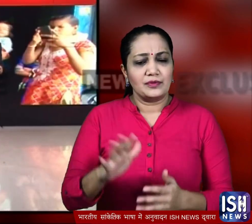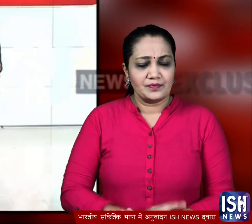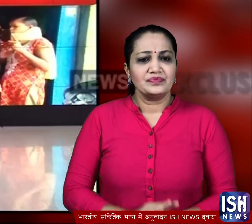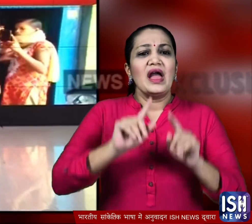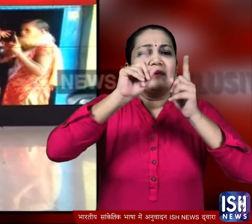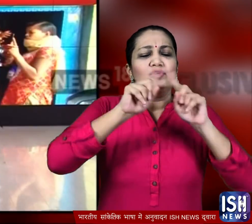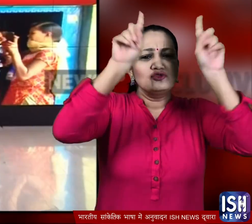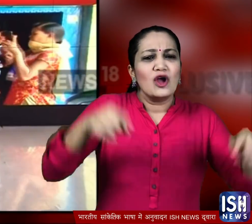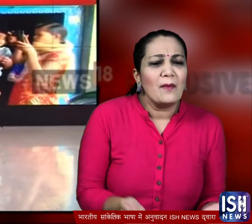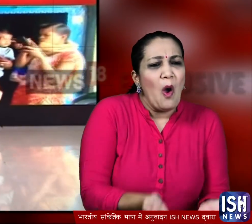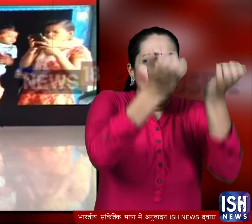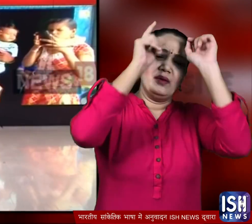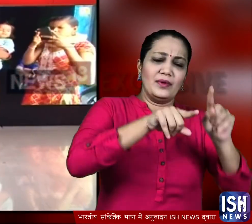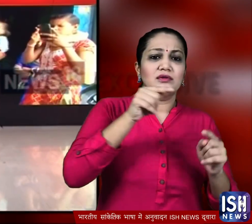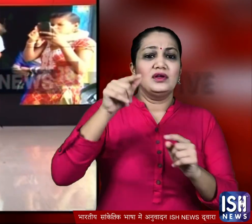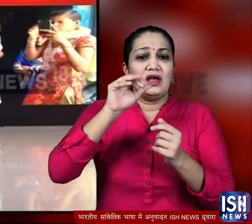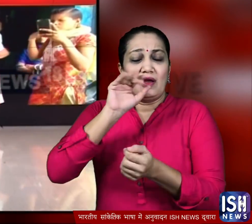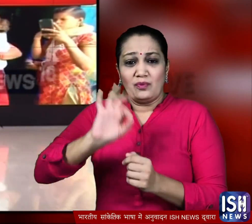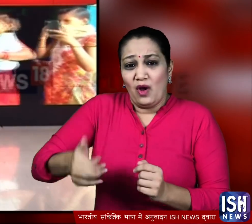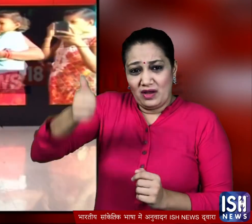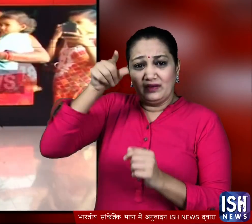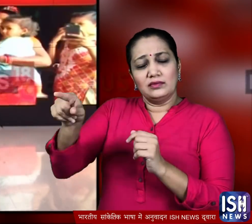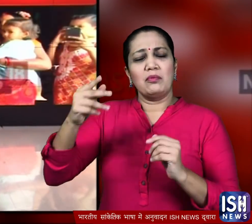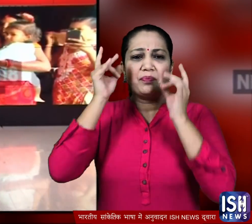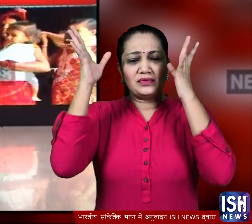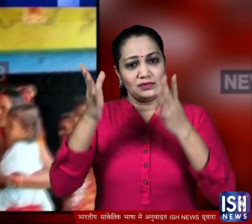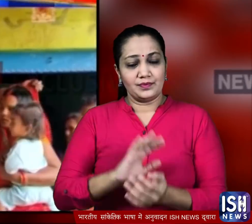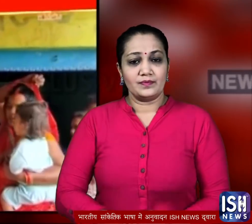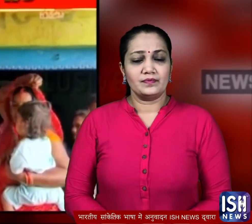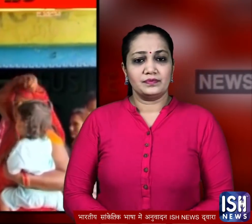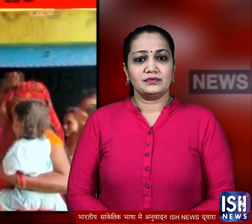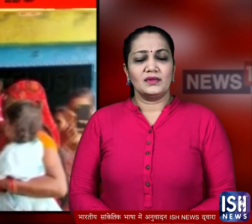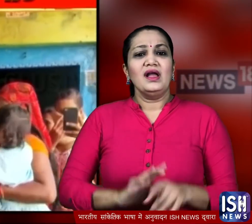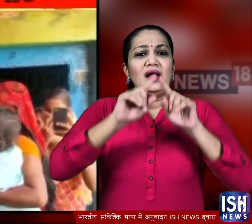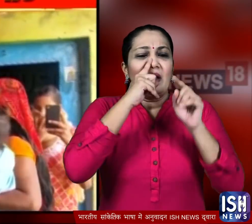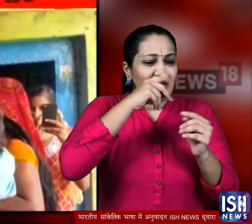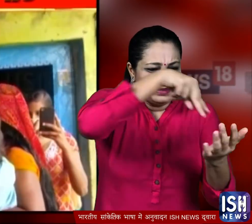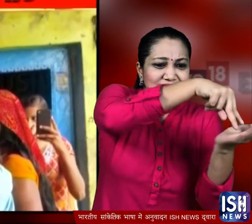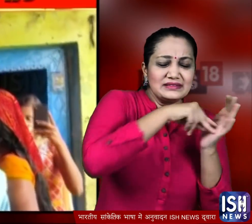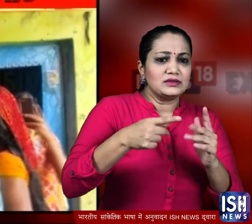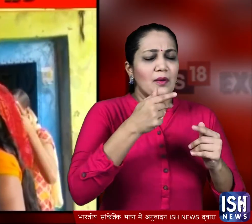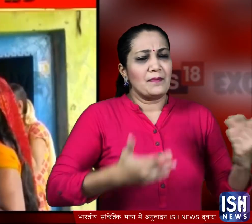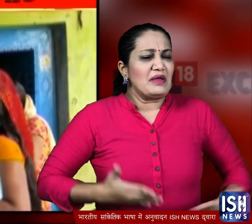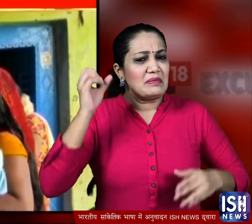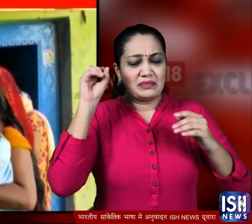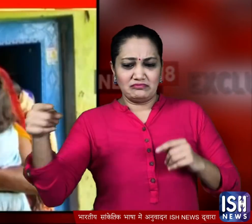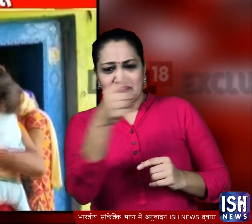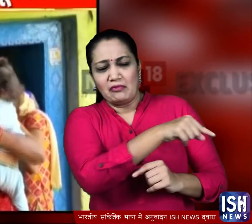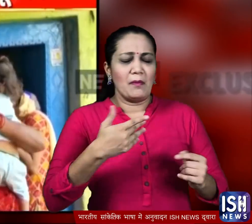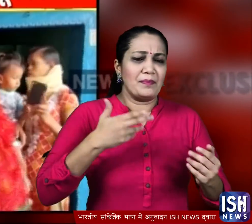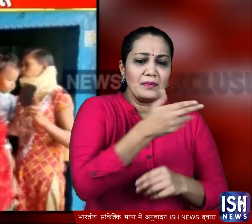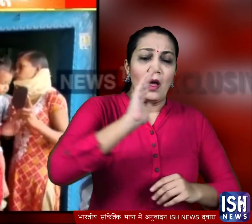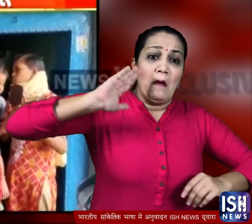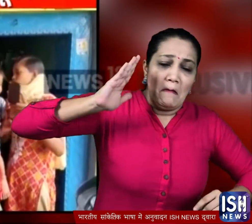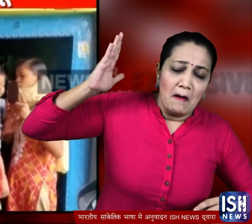बाजार में एक दुकान का शटर खुला होने की वजह से वो दारोगा भड़क गया। और उस दुकान के पास खड़ी कुछ महिलाओं से बदतमीजी करने